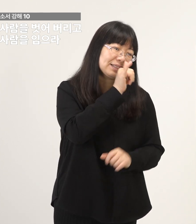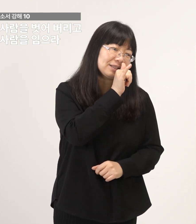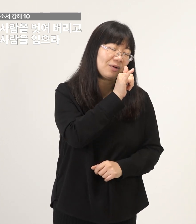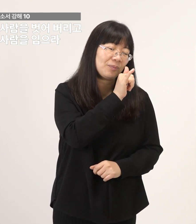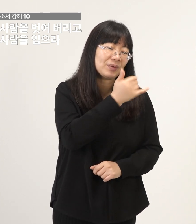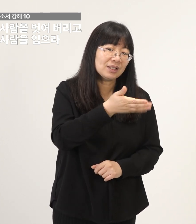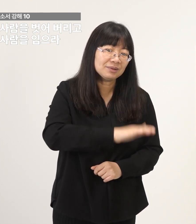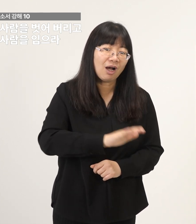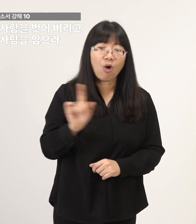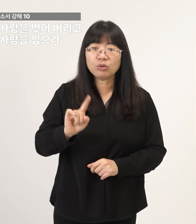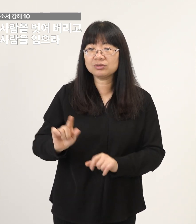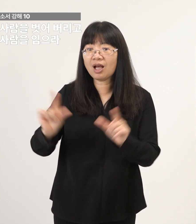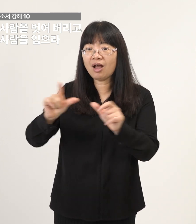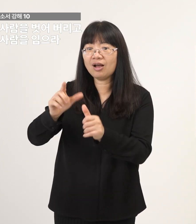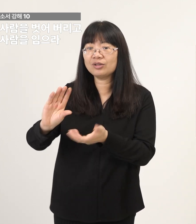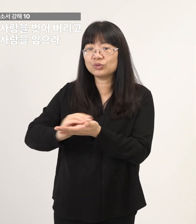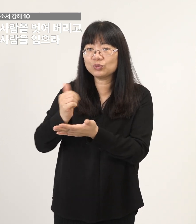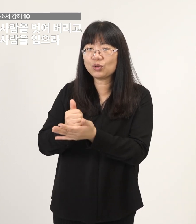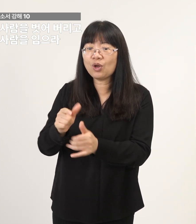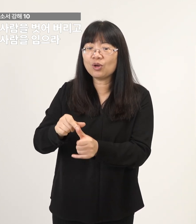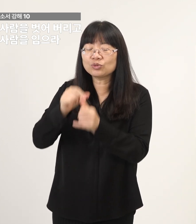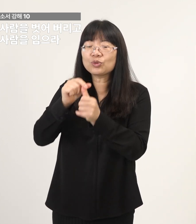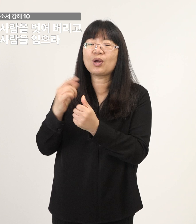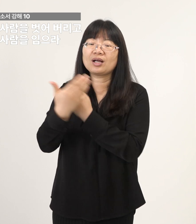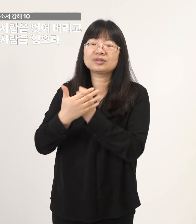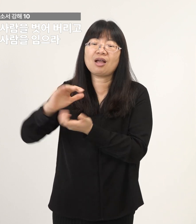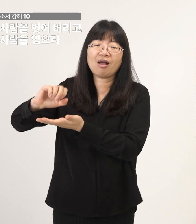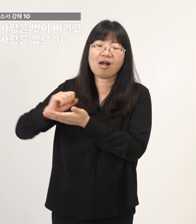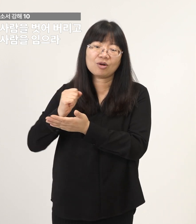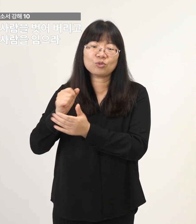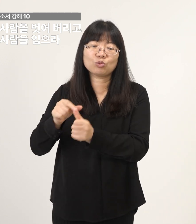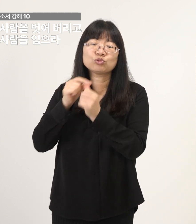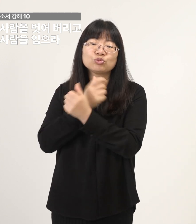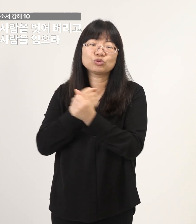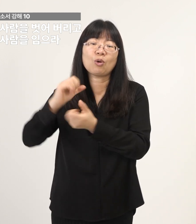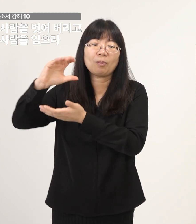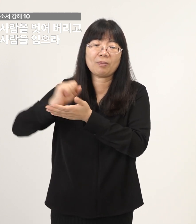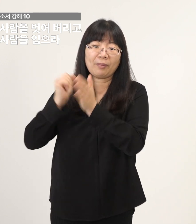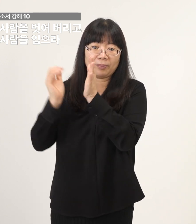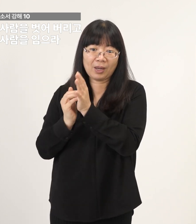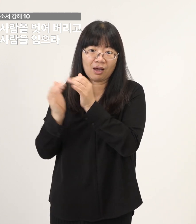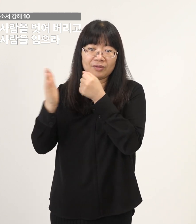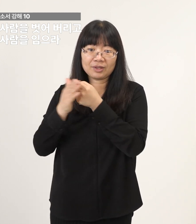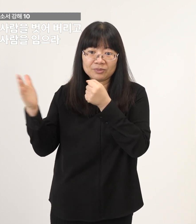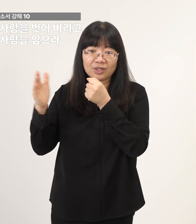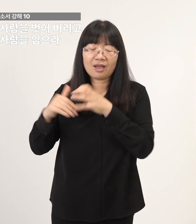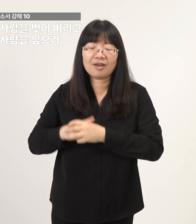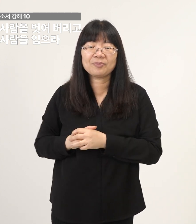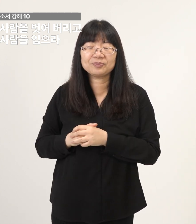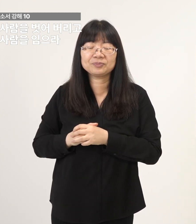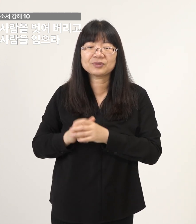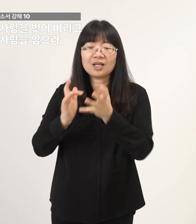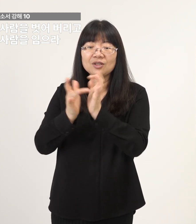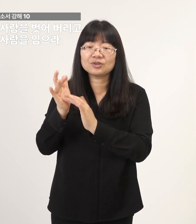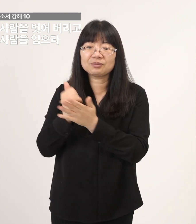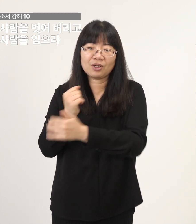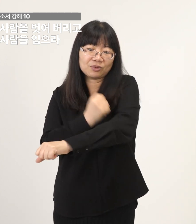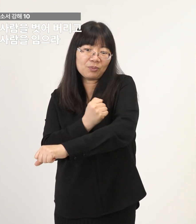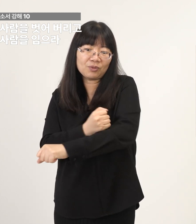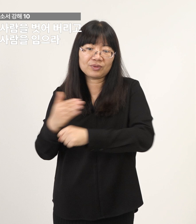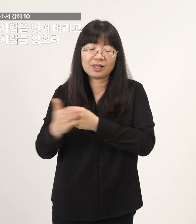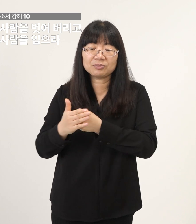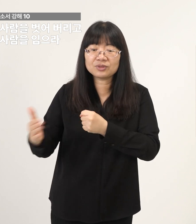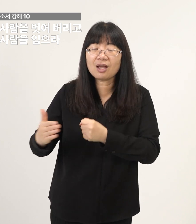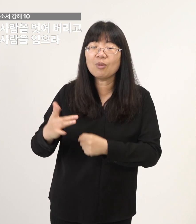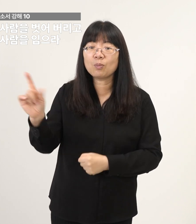그리스도의 구속의 은혜로 우리가 그분의 피로 구속함을 입게 되었어요. 그래서 그분의 공로로 뭘